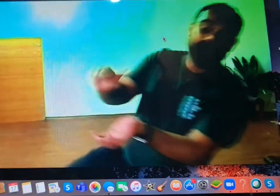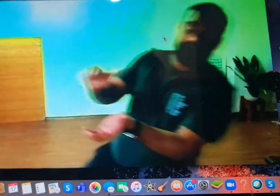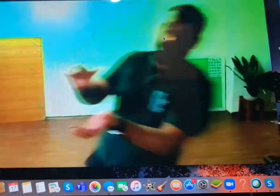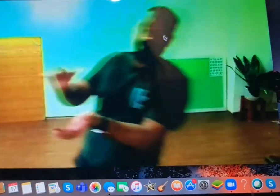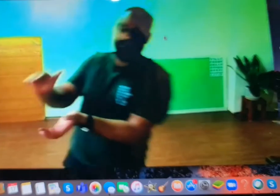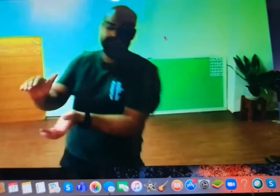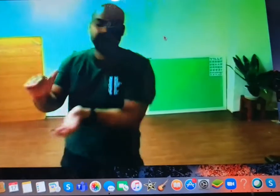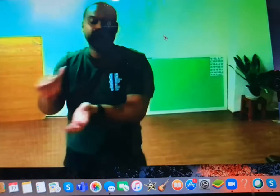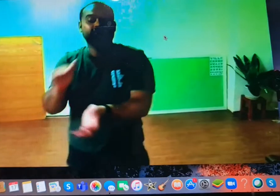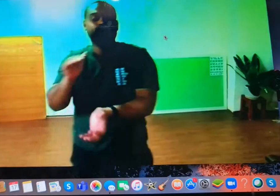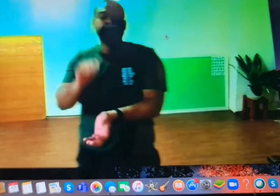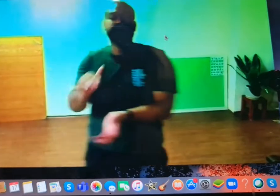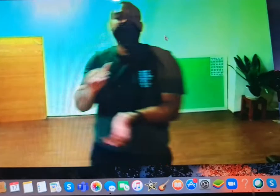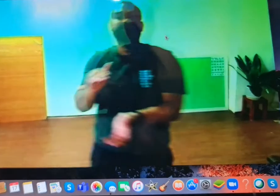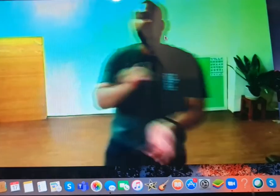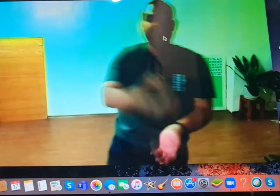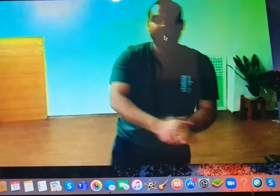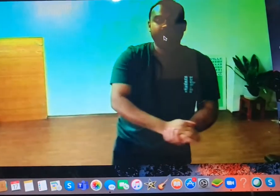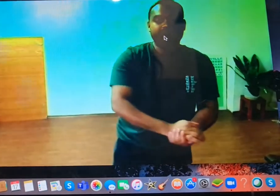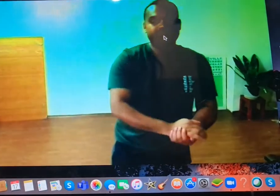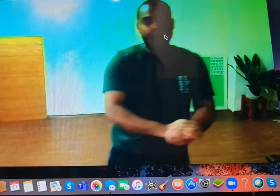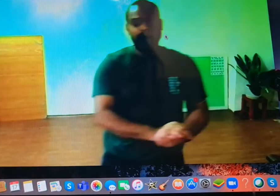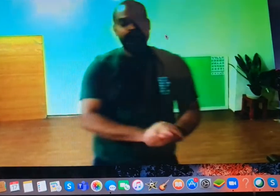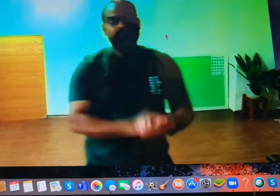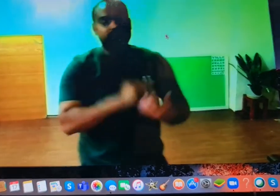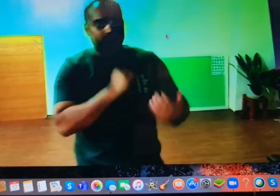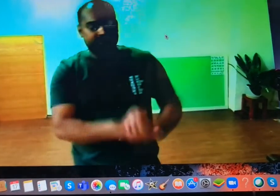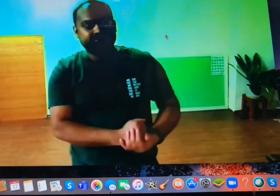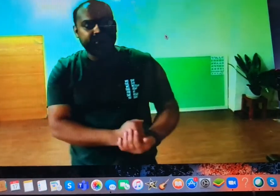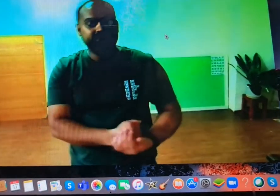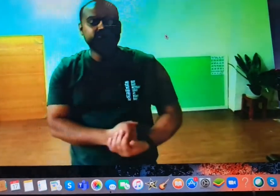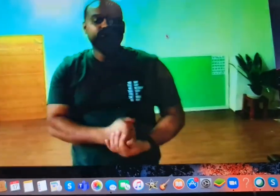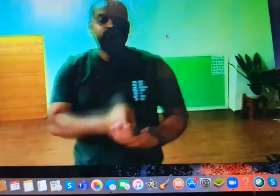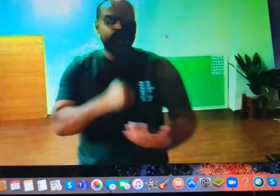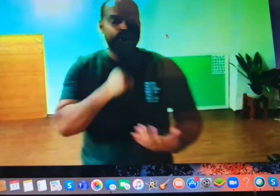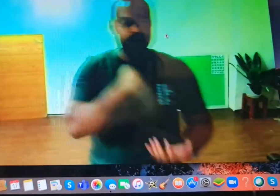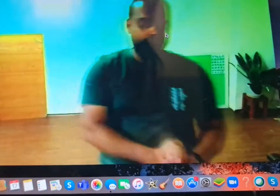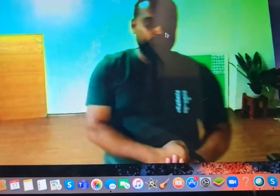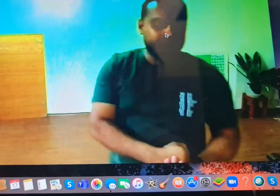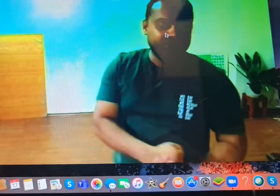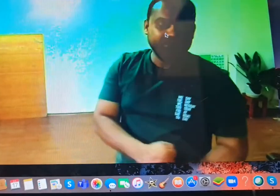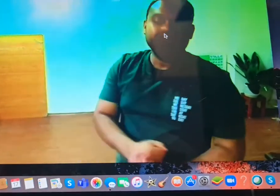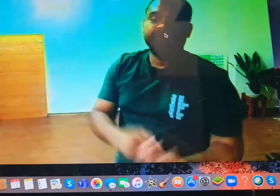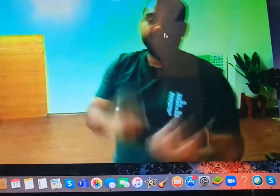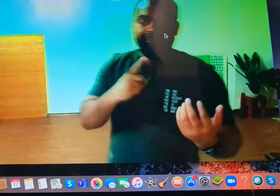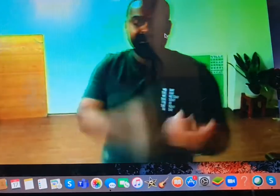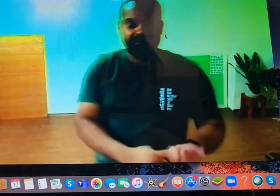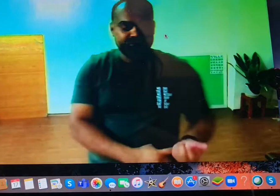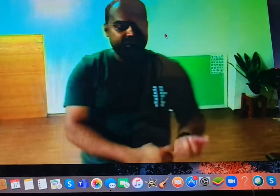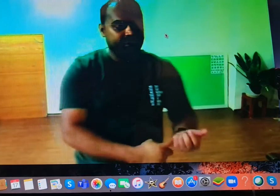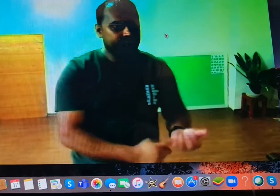से रिलेटेड उसकी ट्रीटमेंट को मसाज और पोटली कषायम गिरी